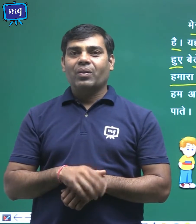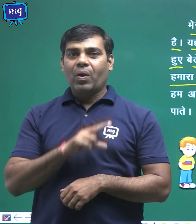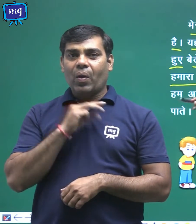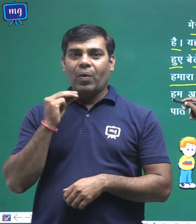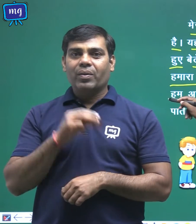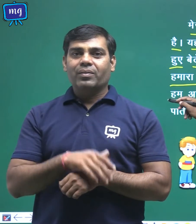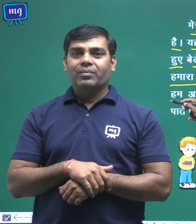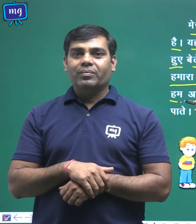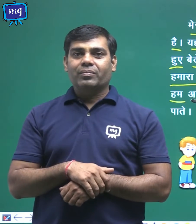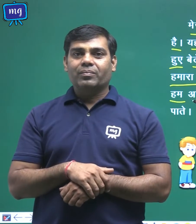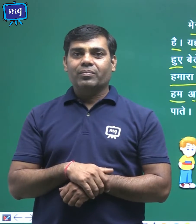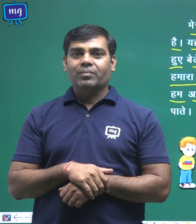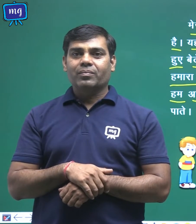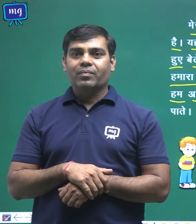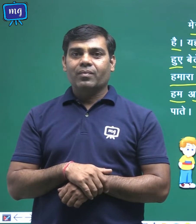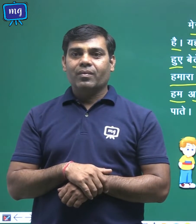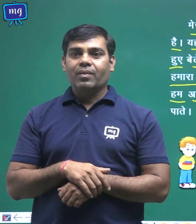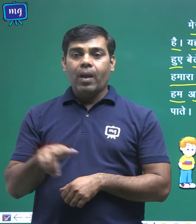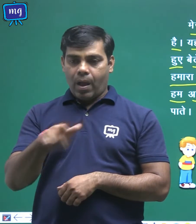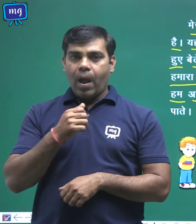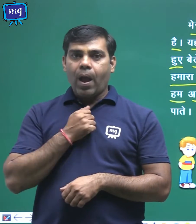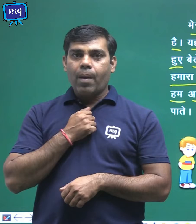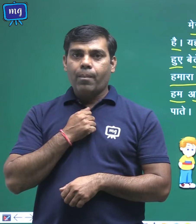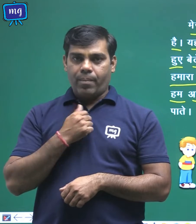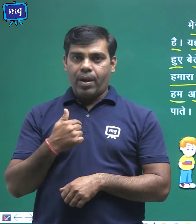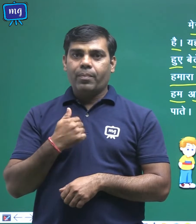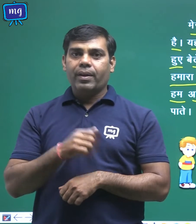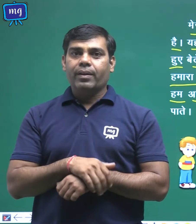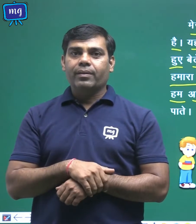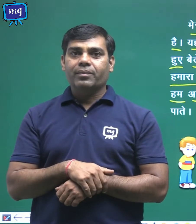और हम अपने